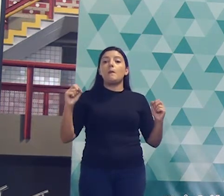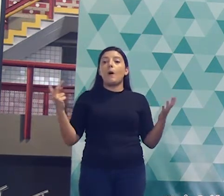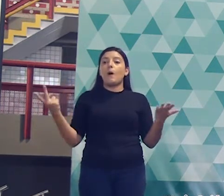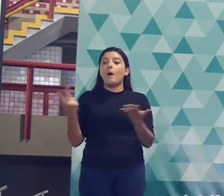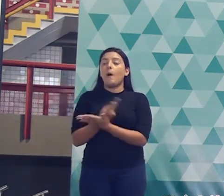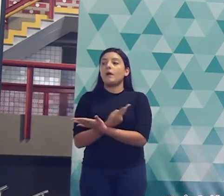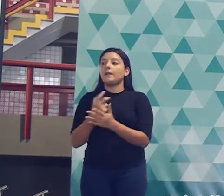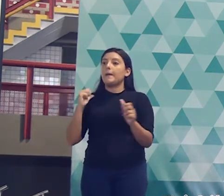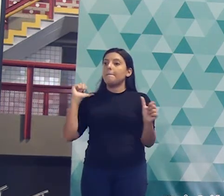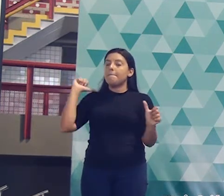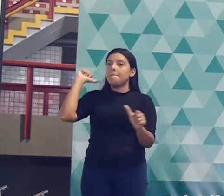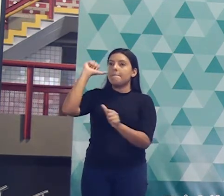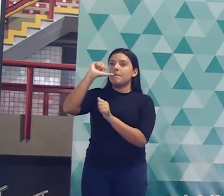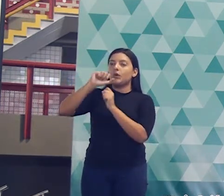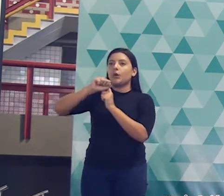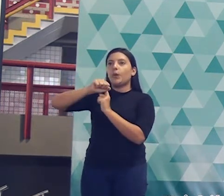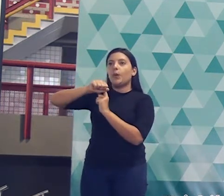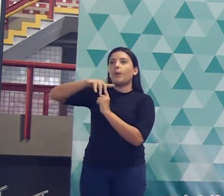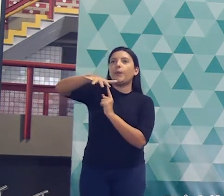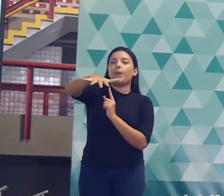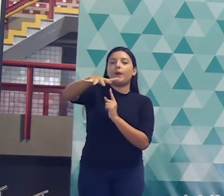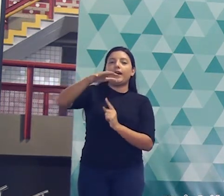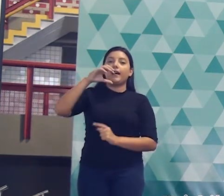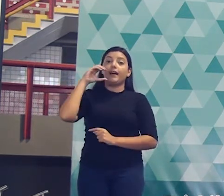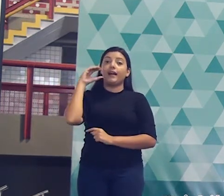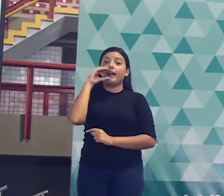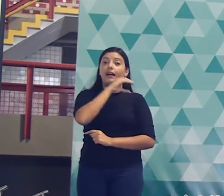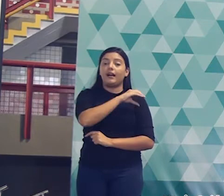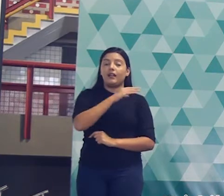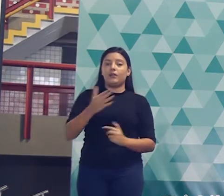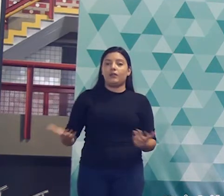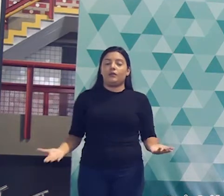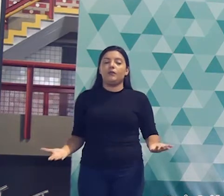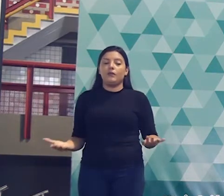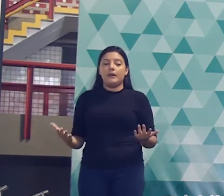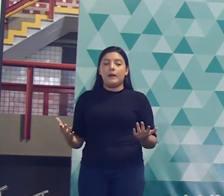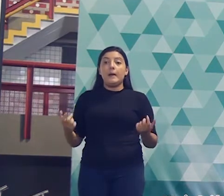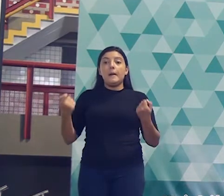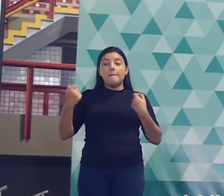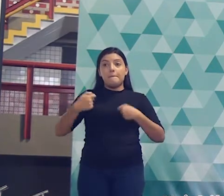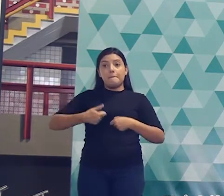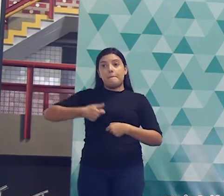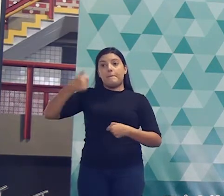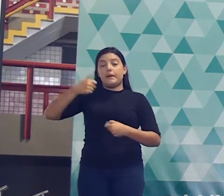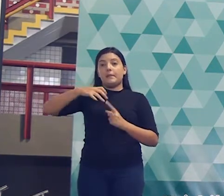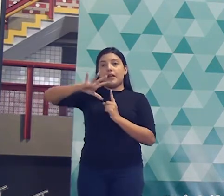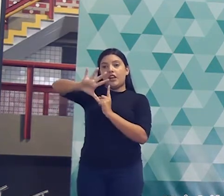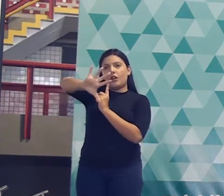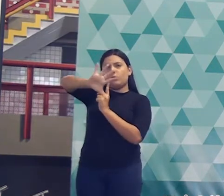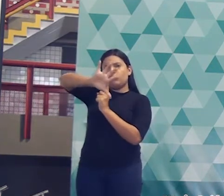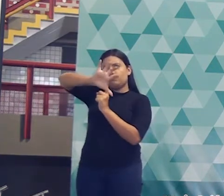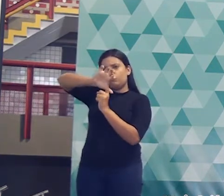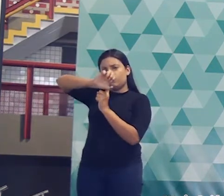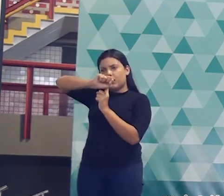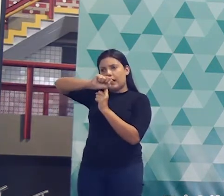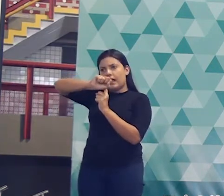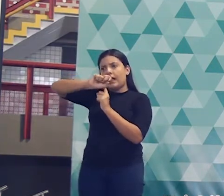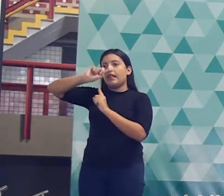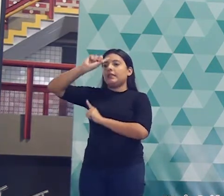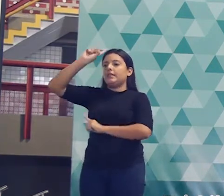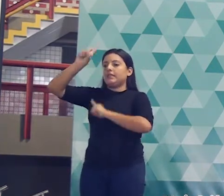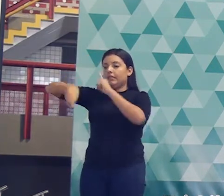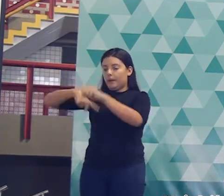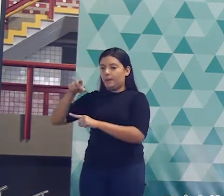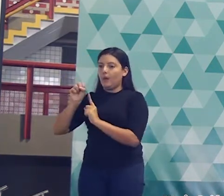para liberar calor. Armazena de forma endo, depois libera. Aí, como é que eu vou liberar esse calor? A partir